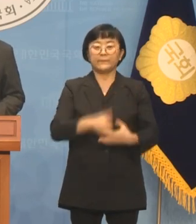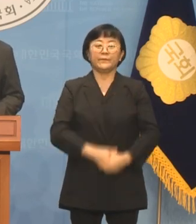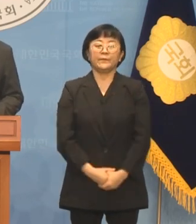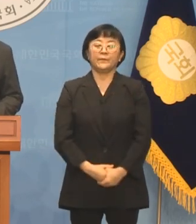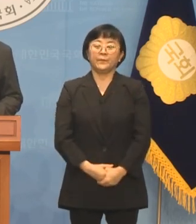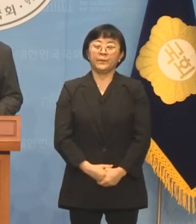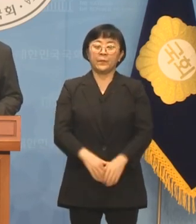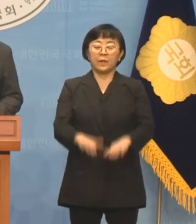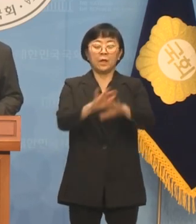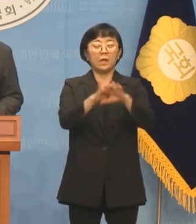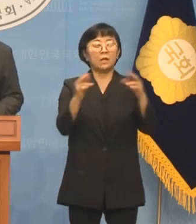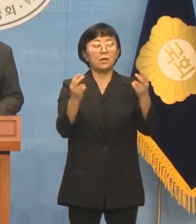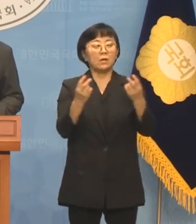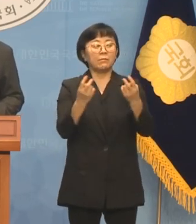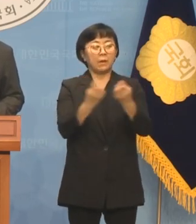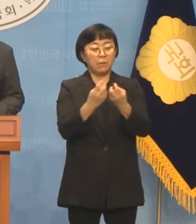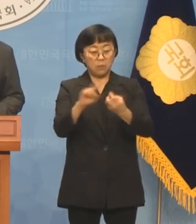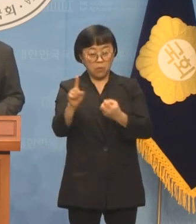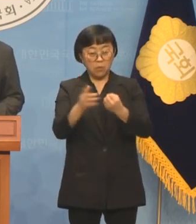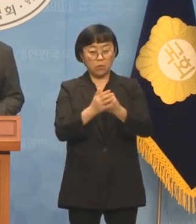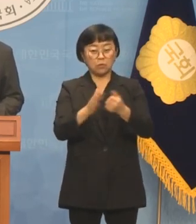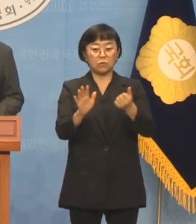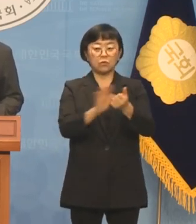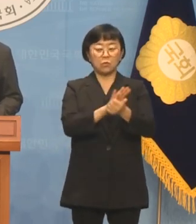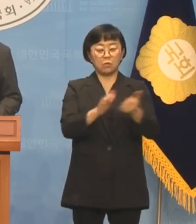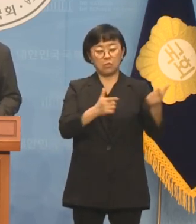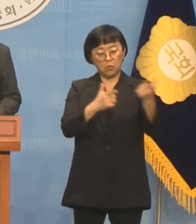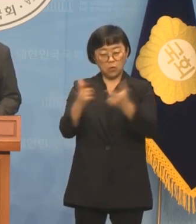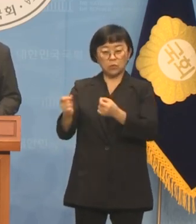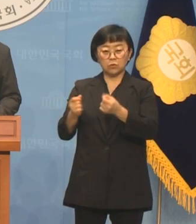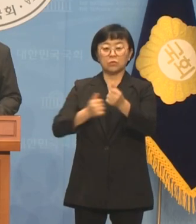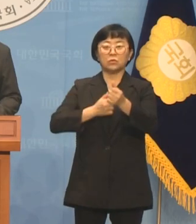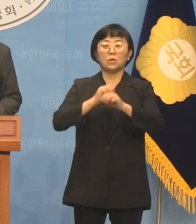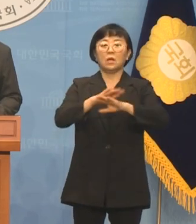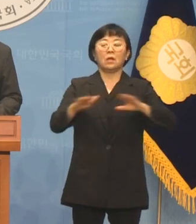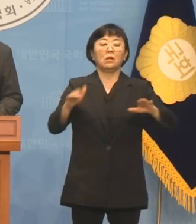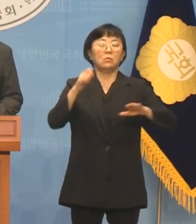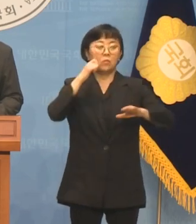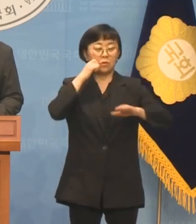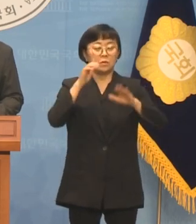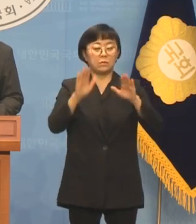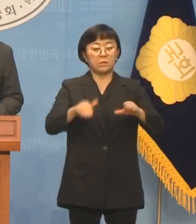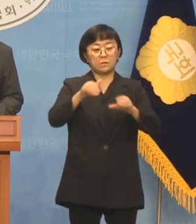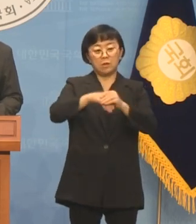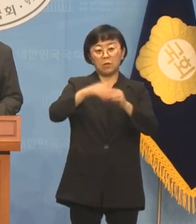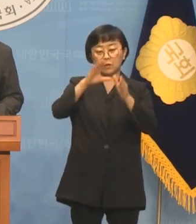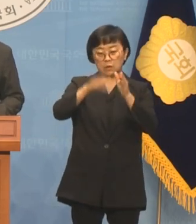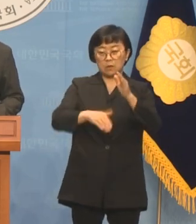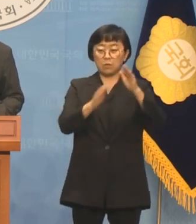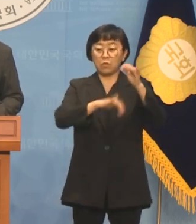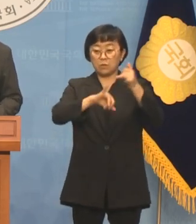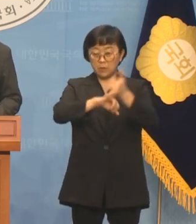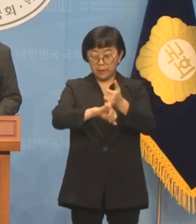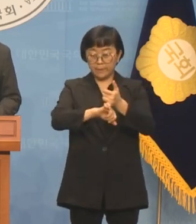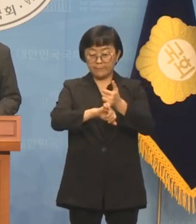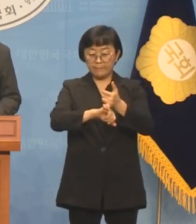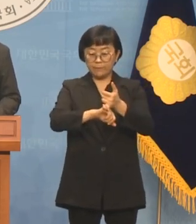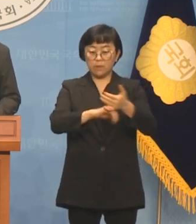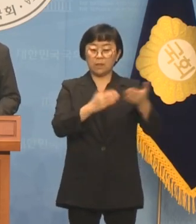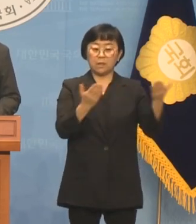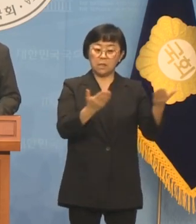그러나 이 해결 방안만으로는 모든 돌봄 문제를 극복하기 어렵다고 보고 이번 총선 정책 공약으로